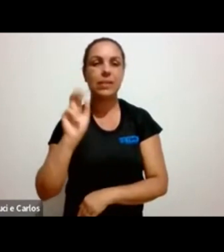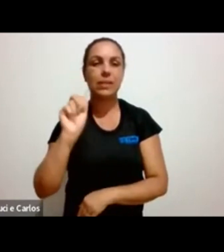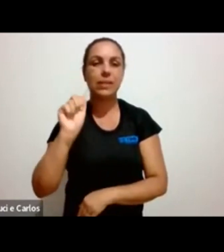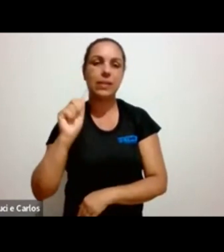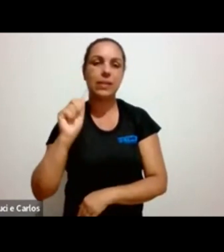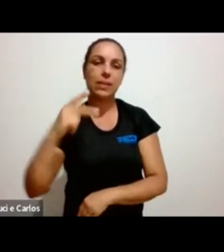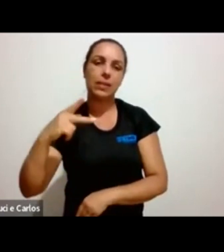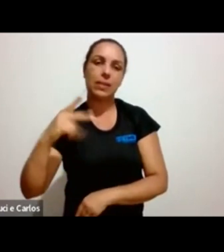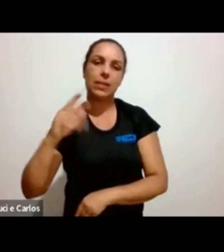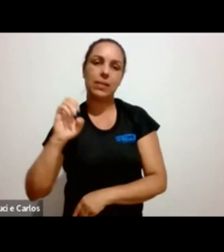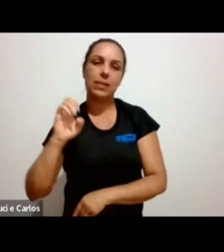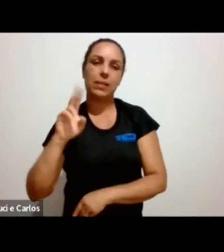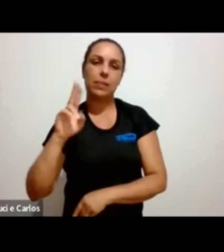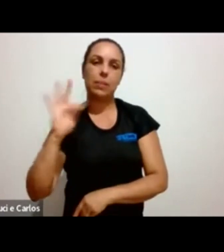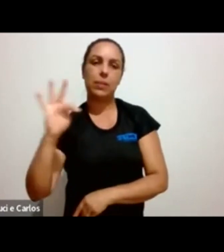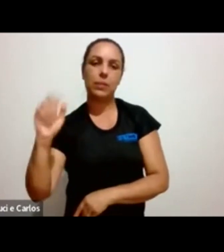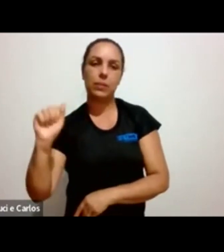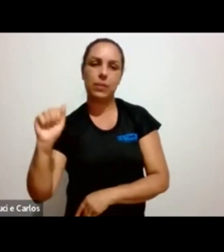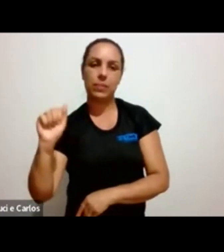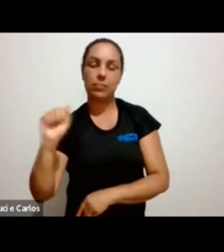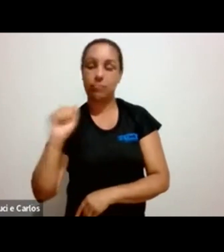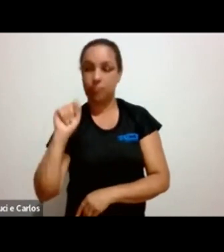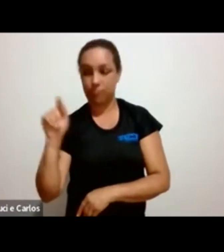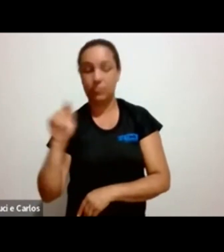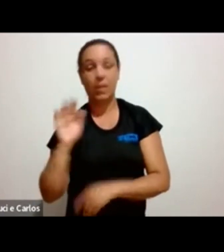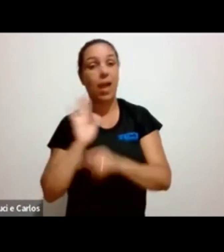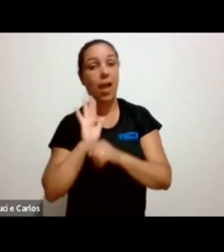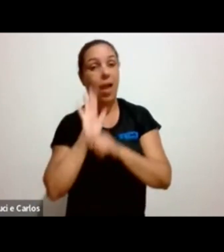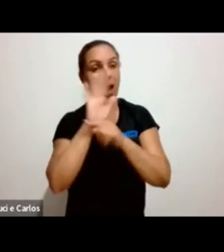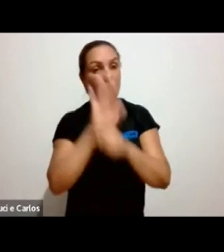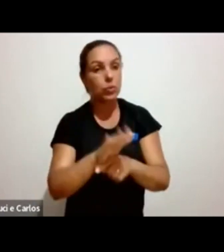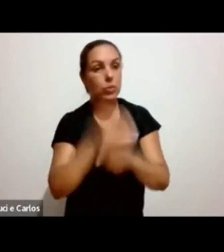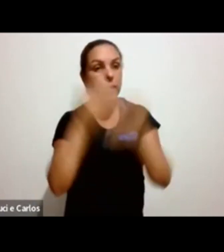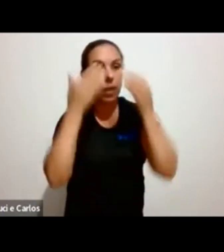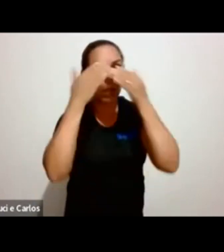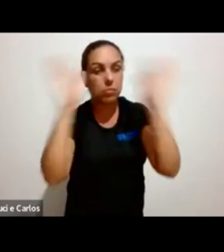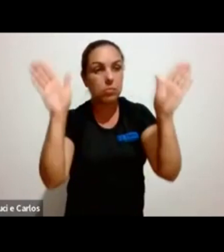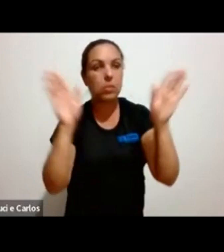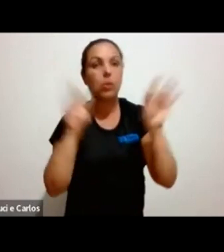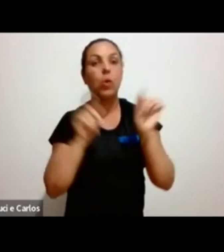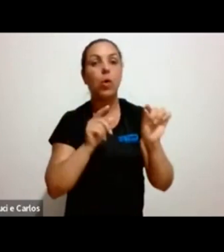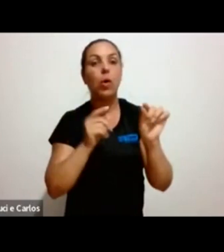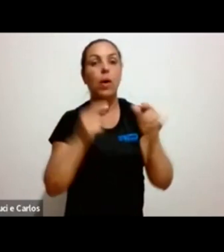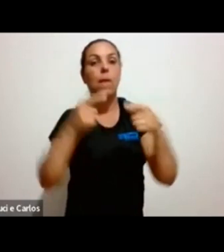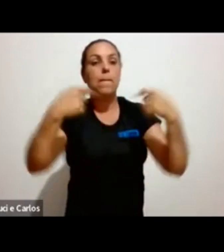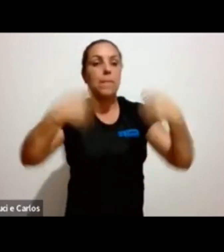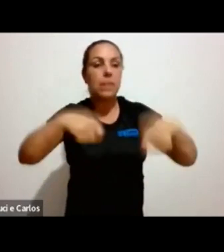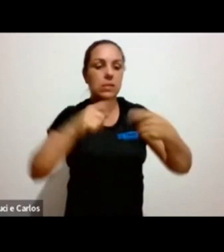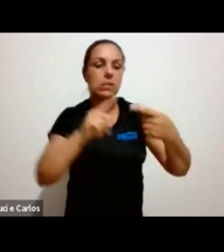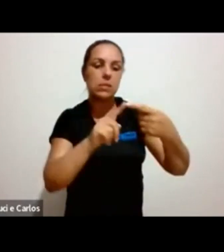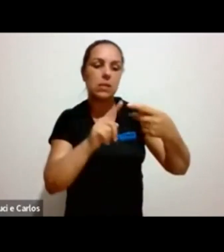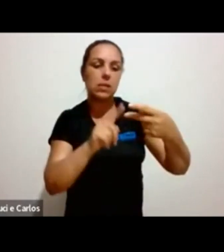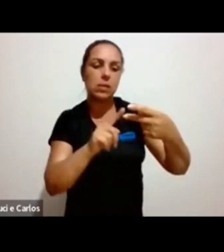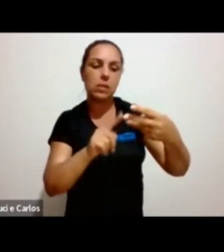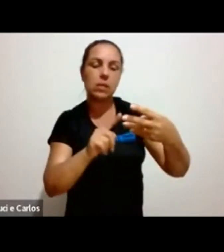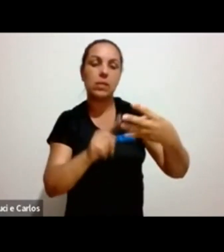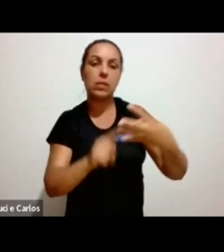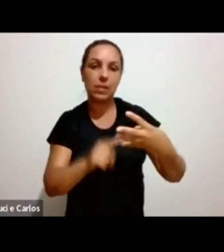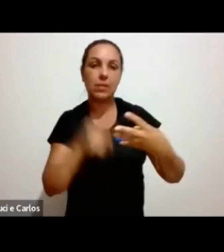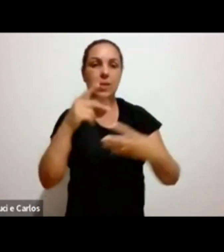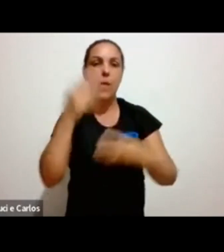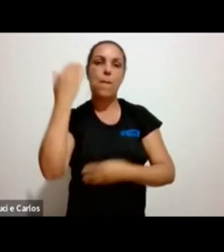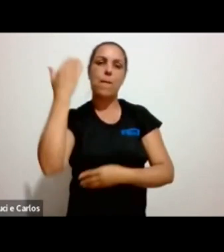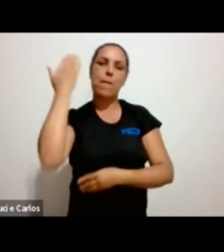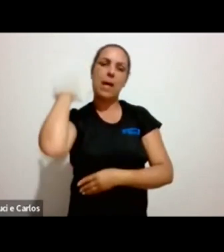dela. Ela vai traçar um caminho de retornar. Assim como ela chegou num ponto emocional que levou